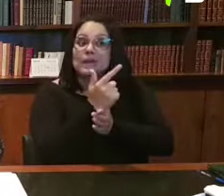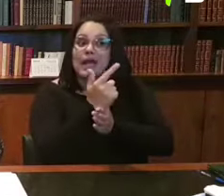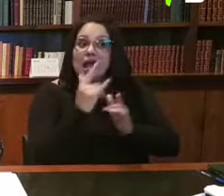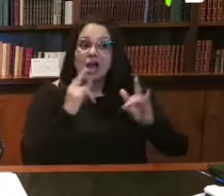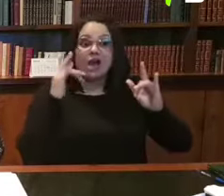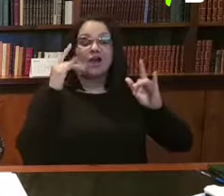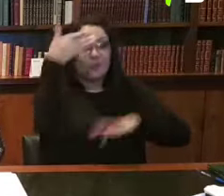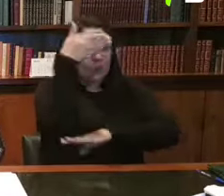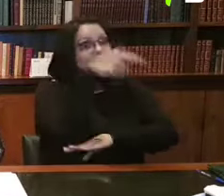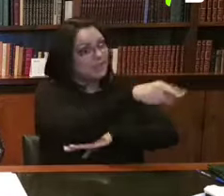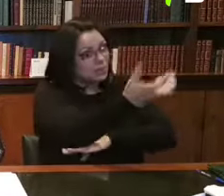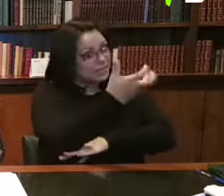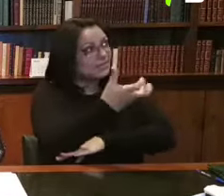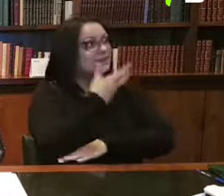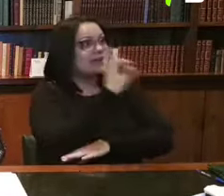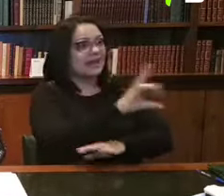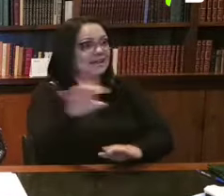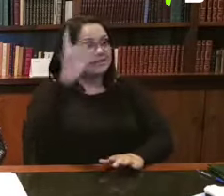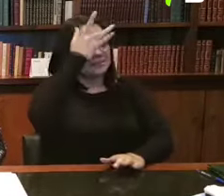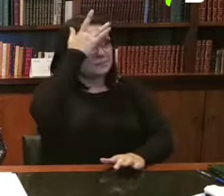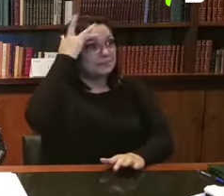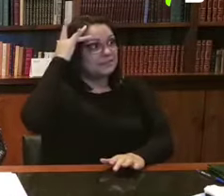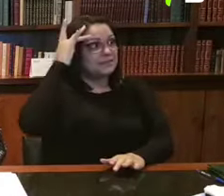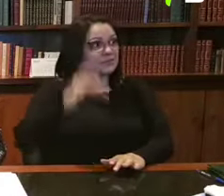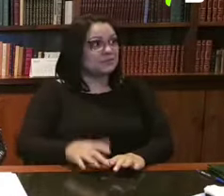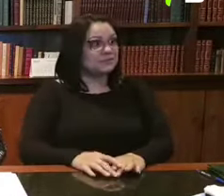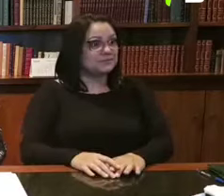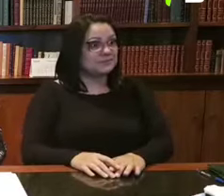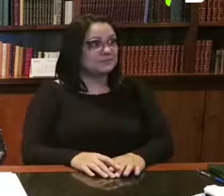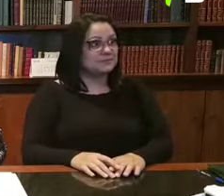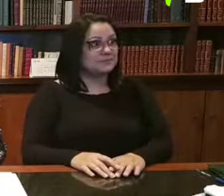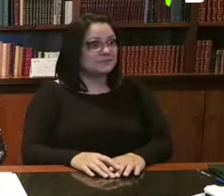respeitosamente paulo que é sinal que cada um se empenhar se